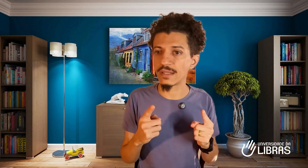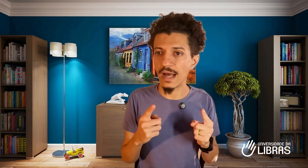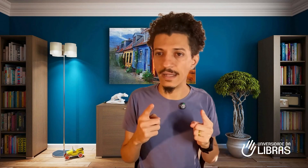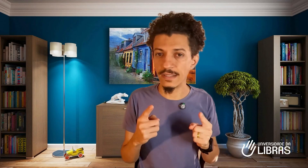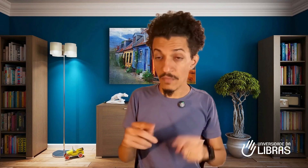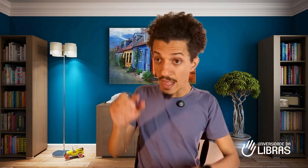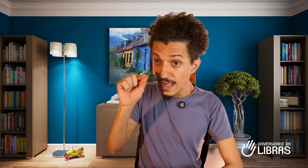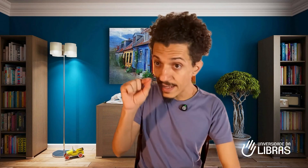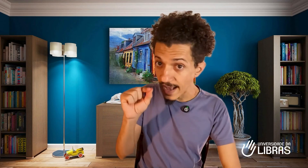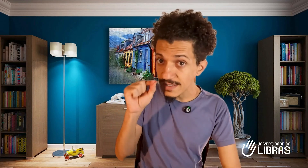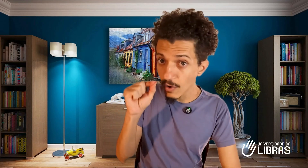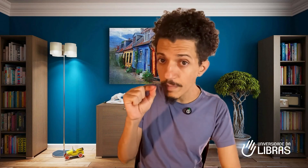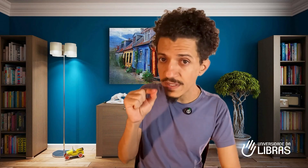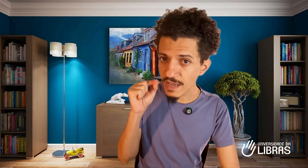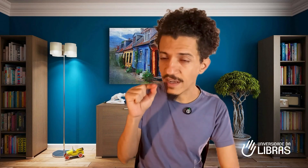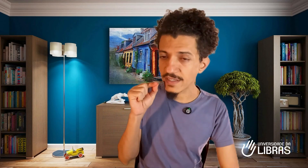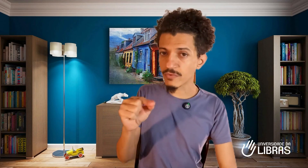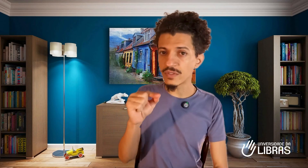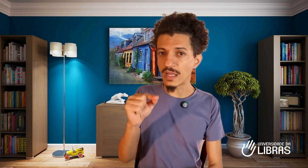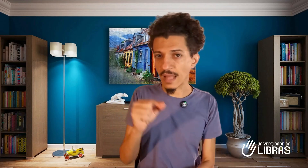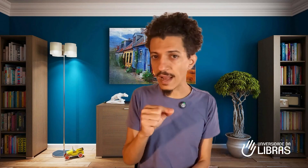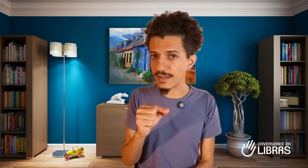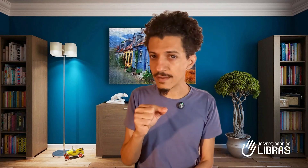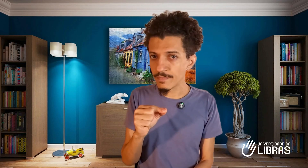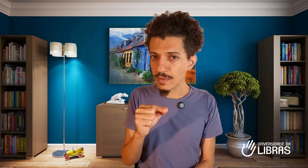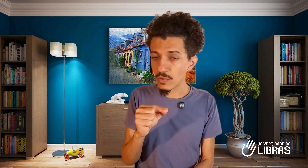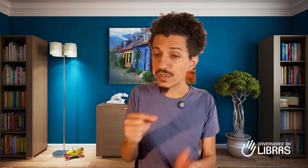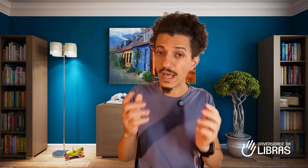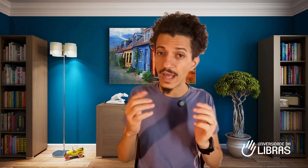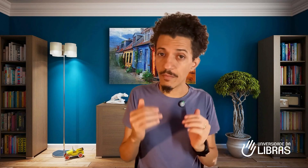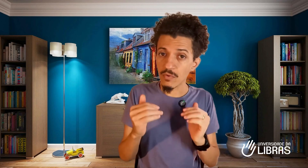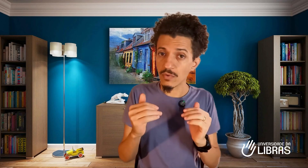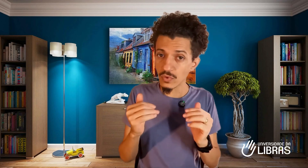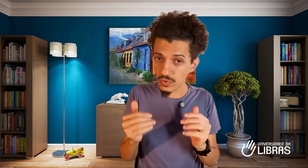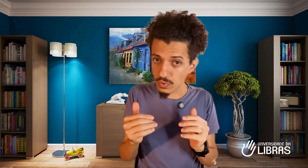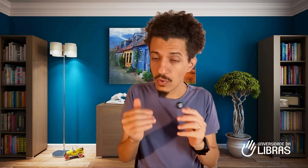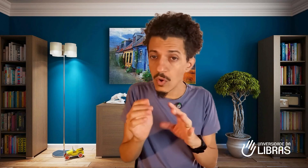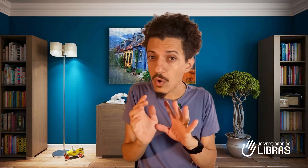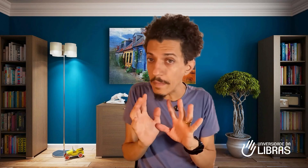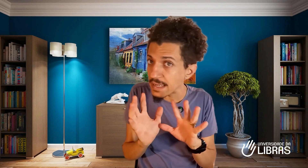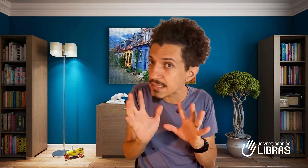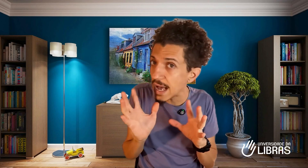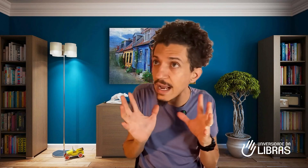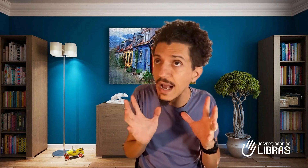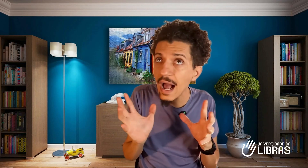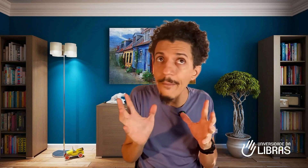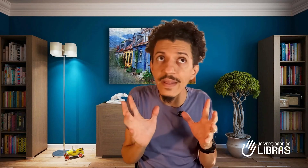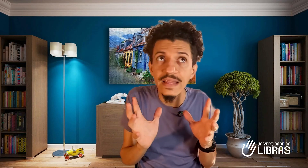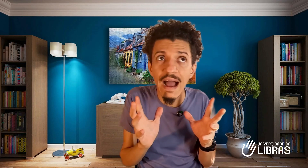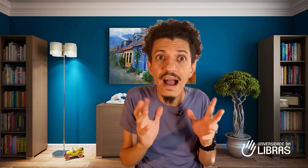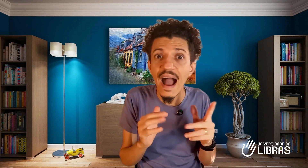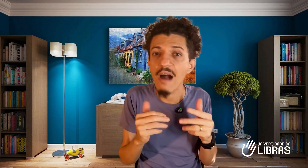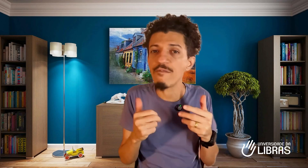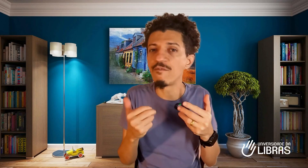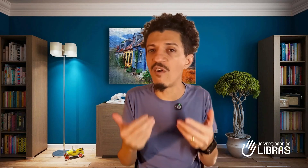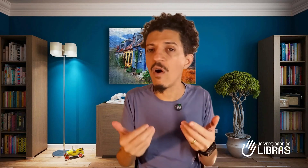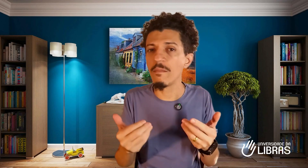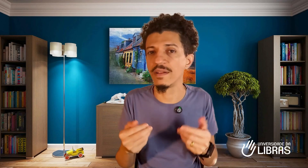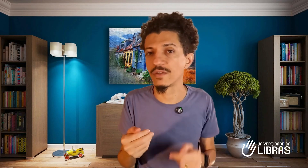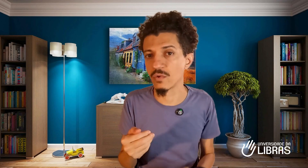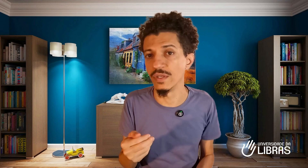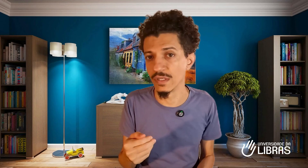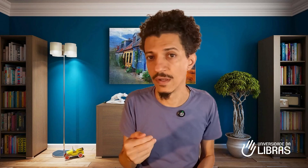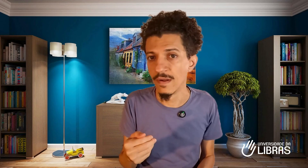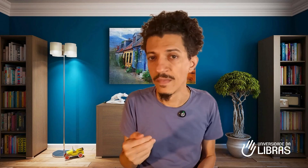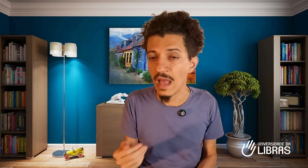os detalhes. E nessa observação dos detalhes, o cérebro do surdo começa a captar a forma